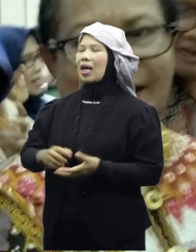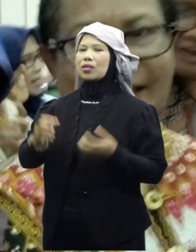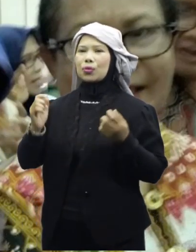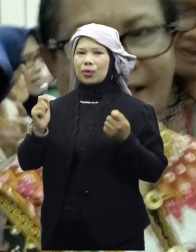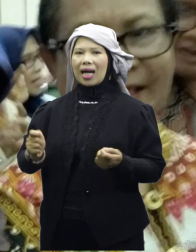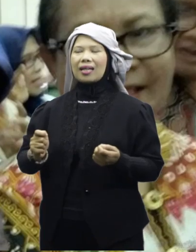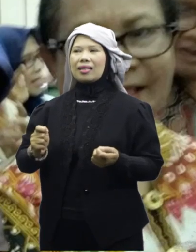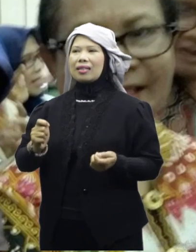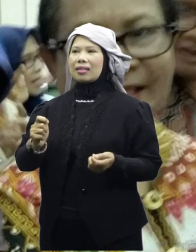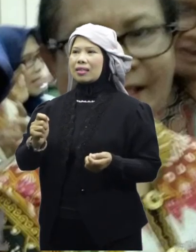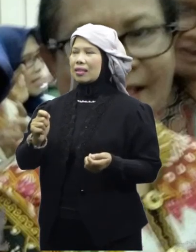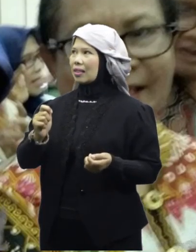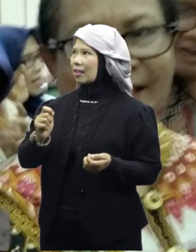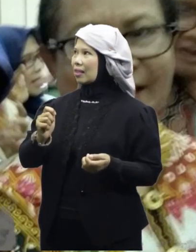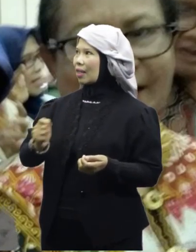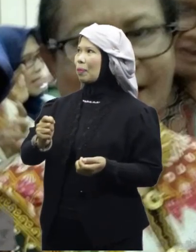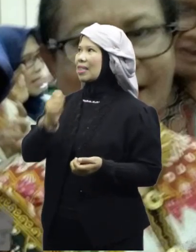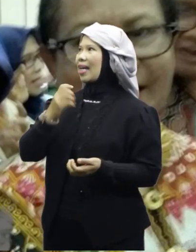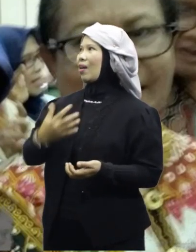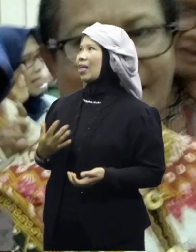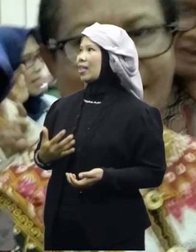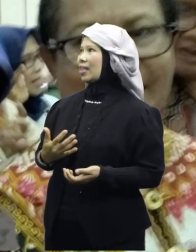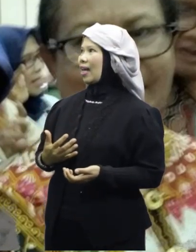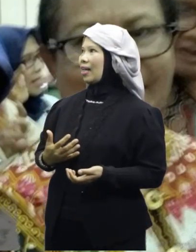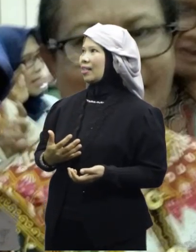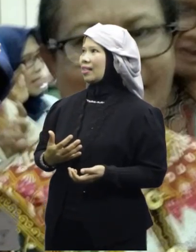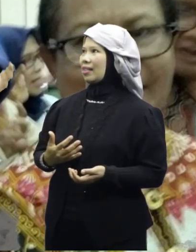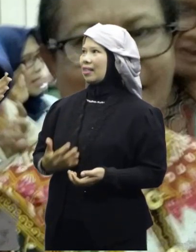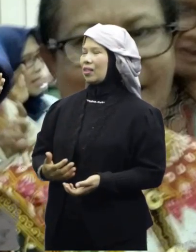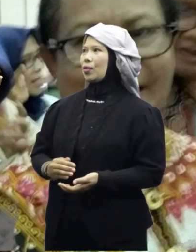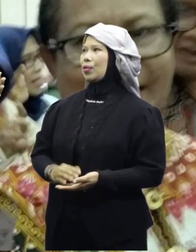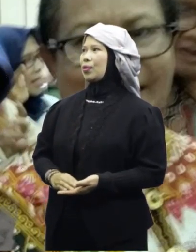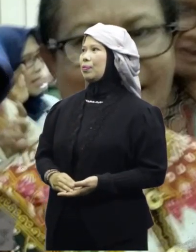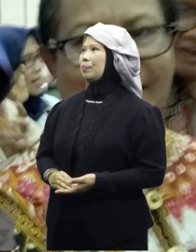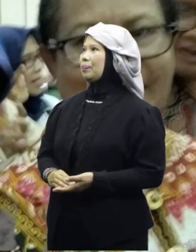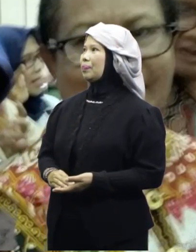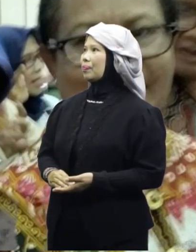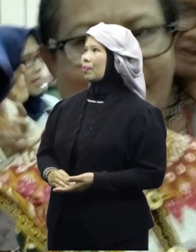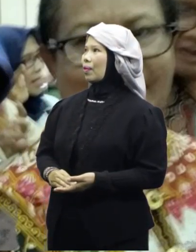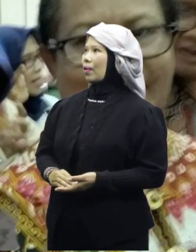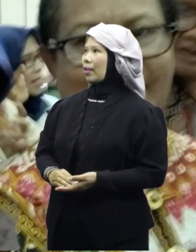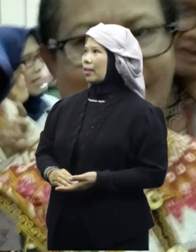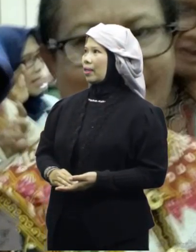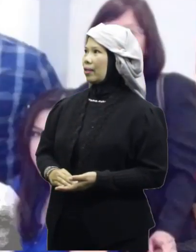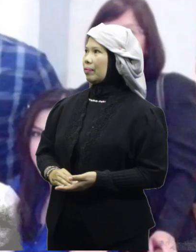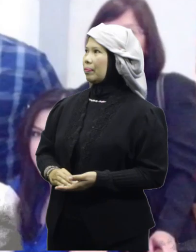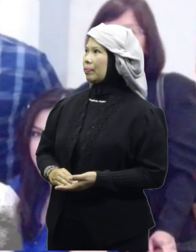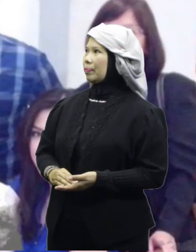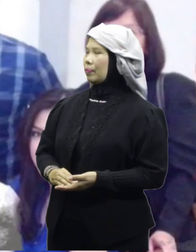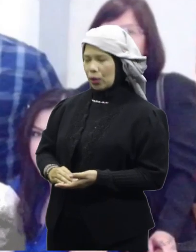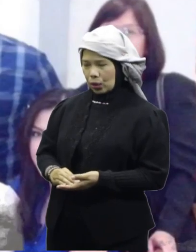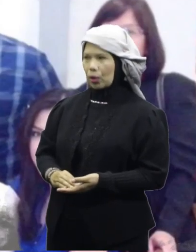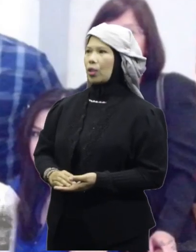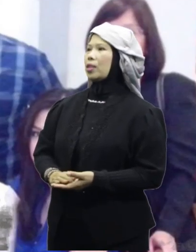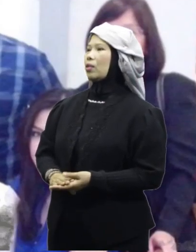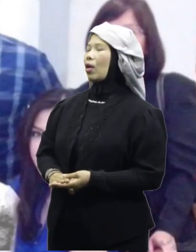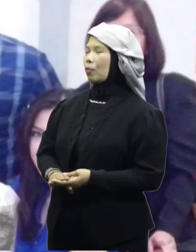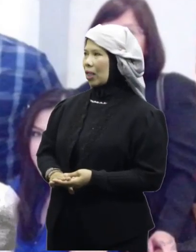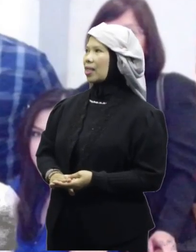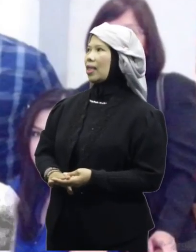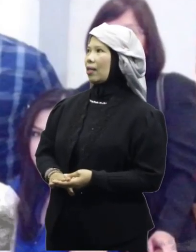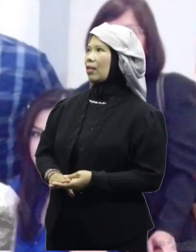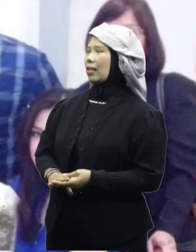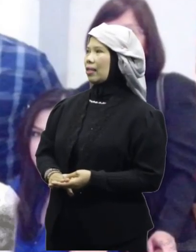orang yang sudah terpercaya oleh kita. Artinya gitu. Tete, model yang Tete pakai adalah meng-hire orang ya. Betul. Kolaborasi